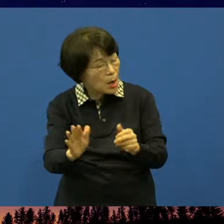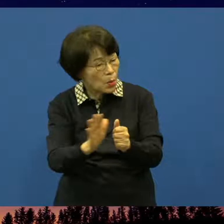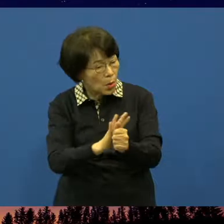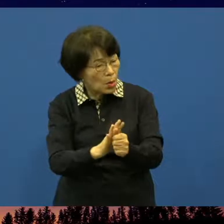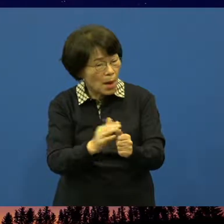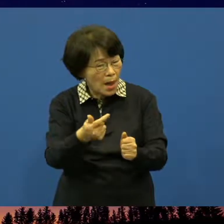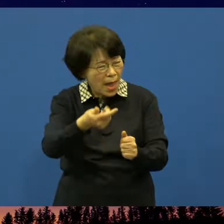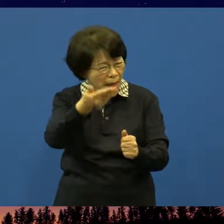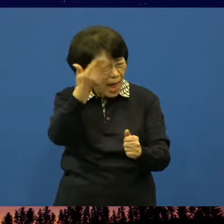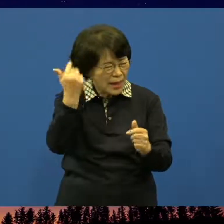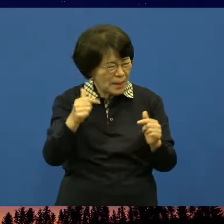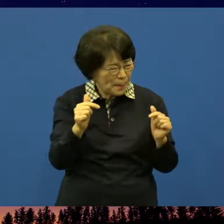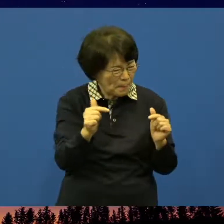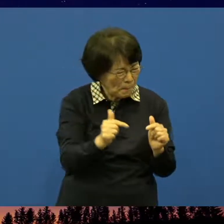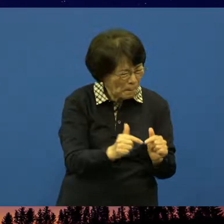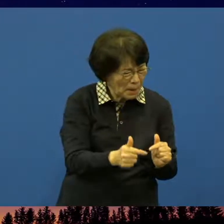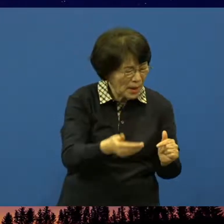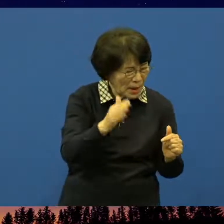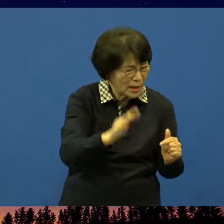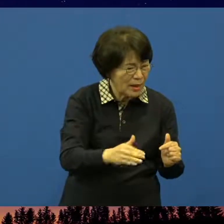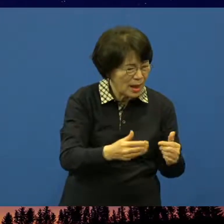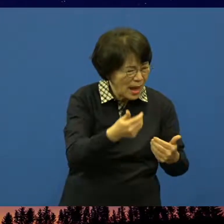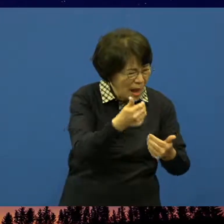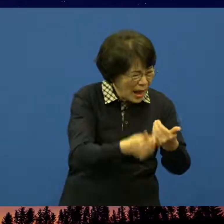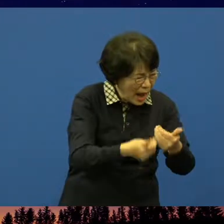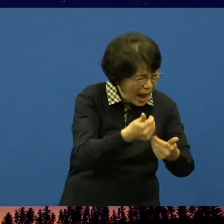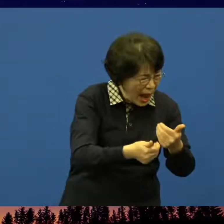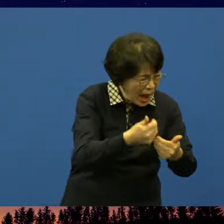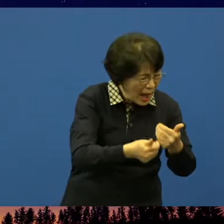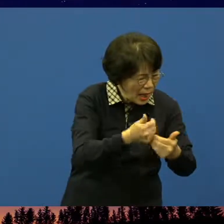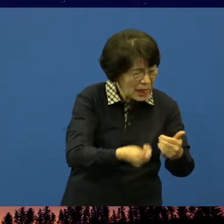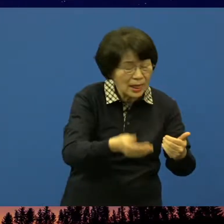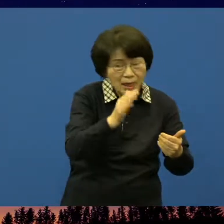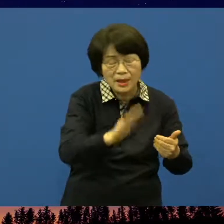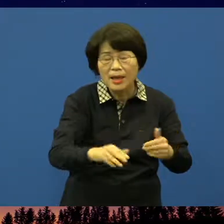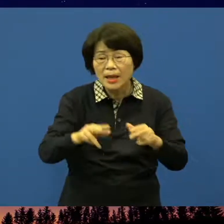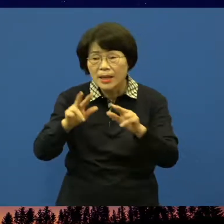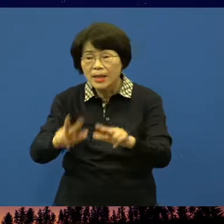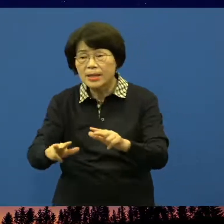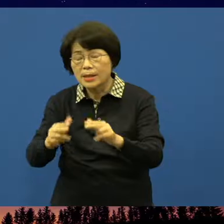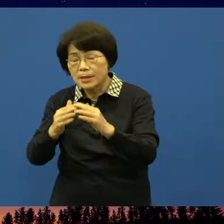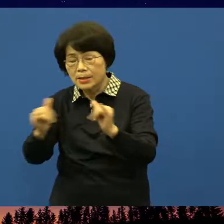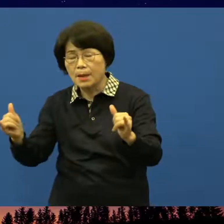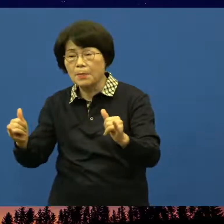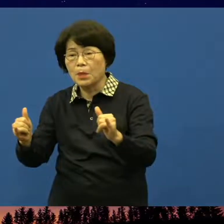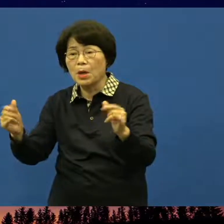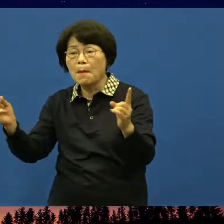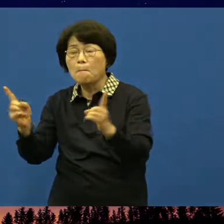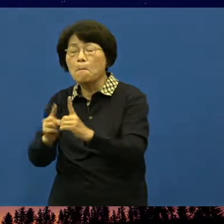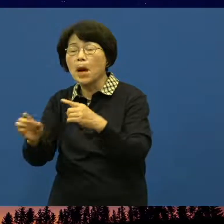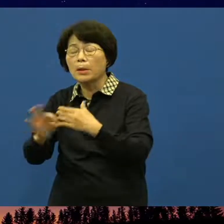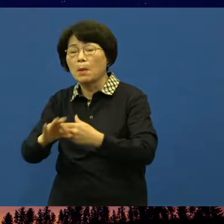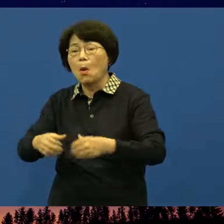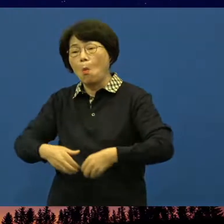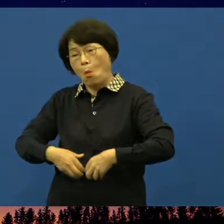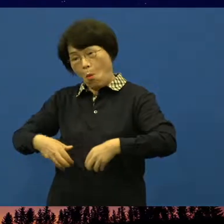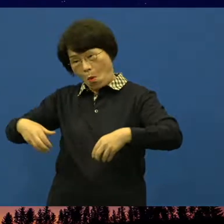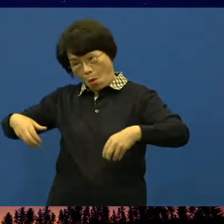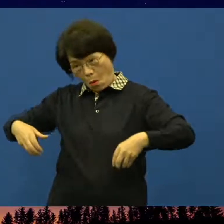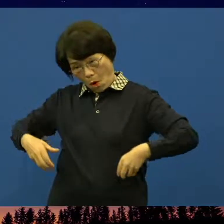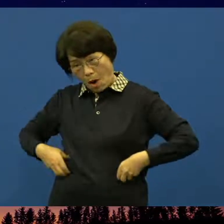굉장히 좁았는데 부딪히고 깨어지고 갈등의 연속이었는데 이제는 사람들을 굉장히 이렇게